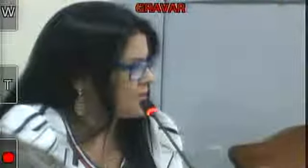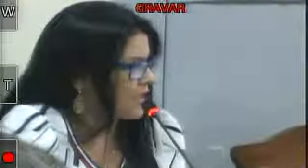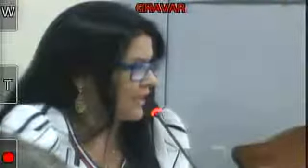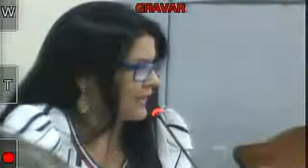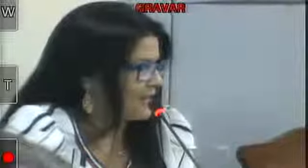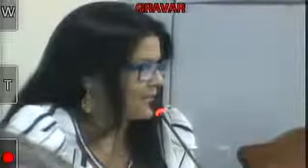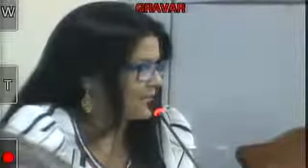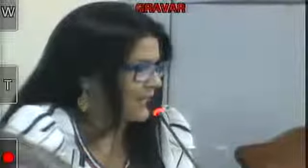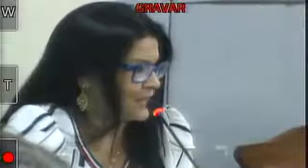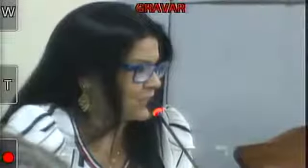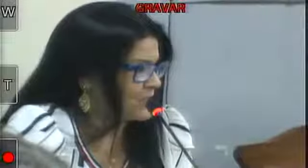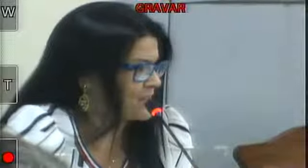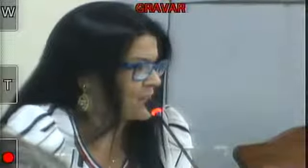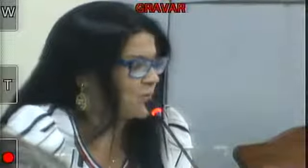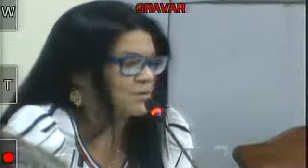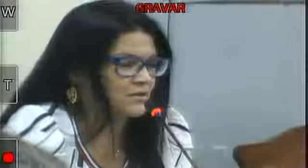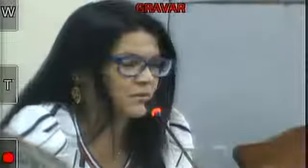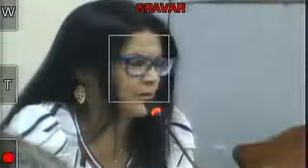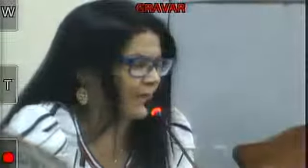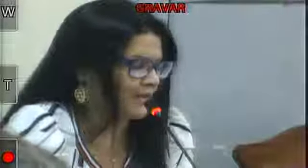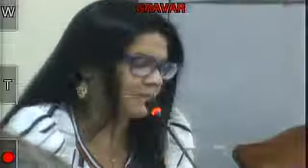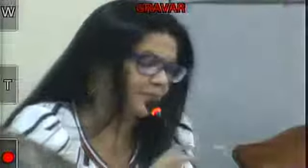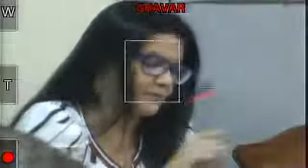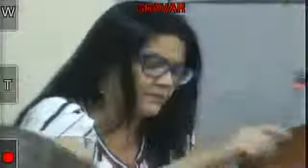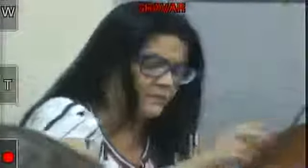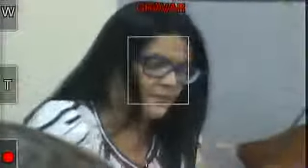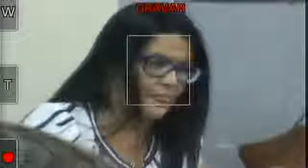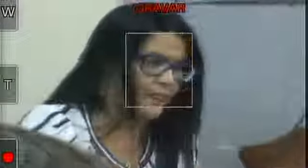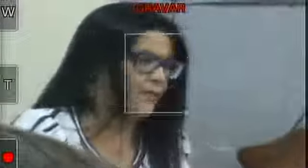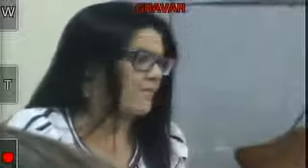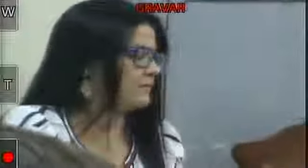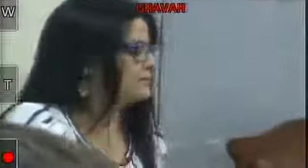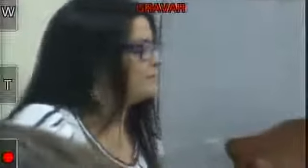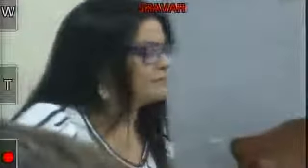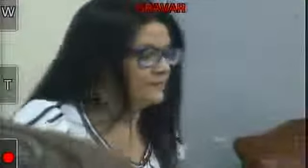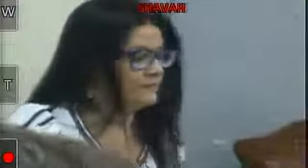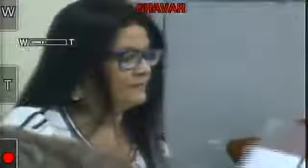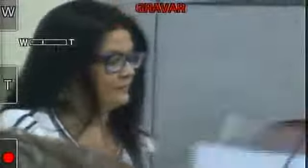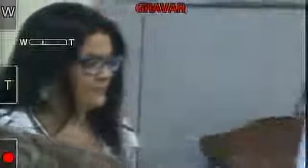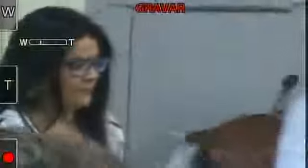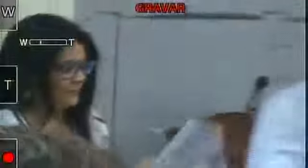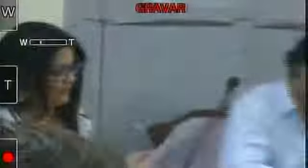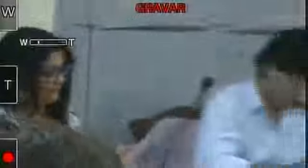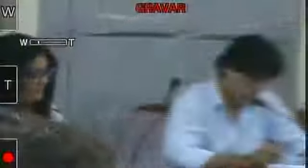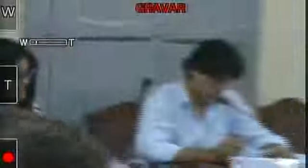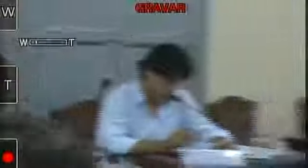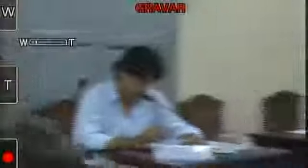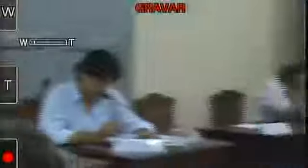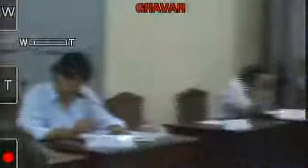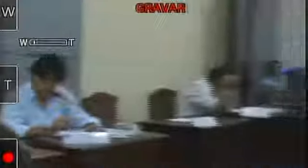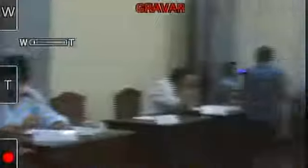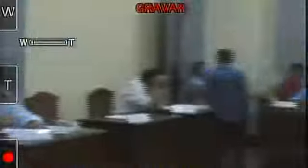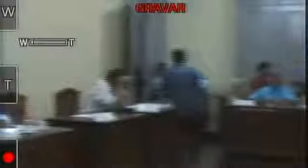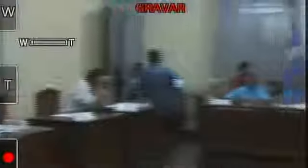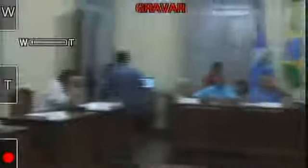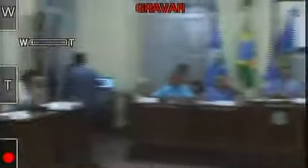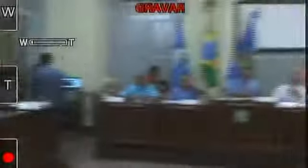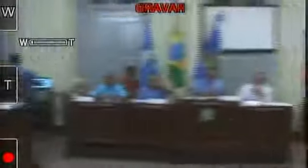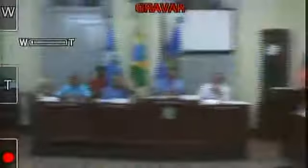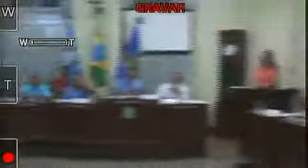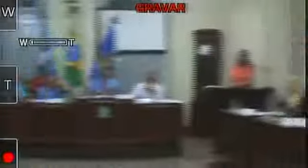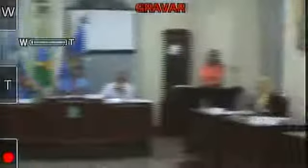vez a estada de vocês aqui hoje. Muito obrigada. Vereador Marcelo Moreira de Santa Isabel.